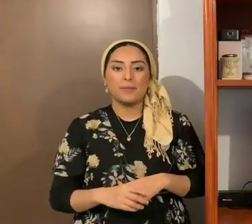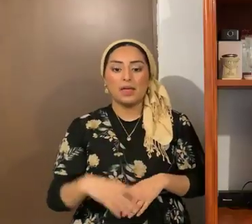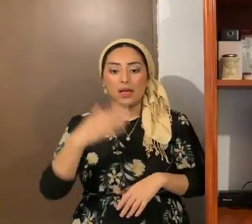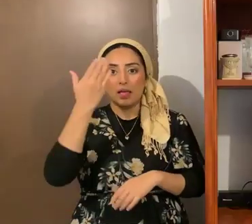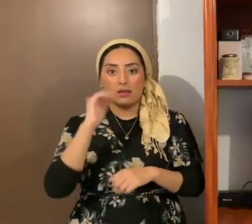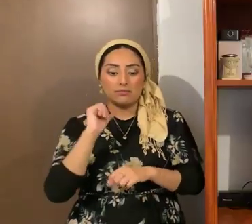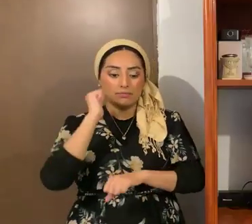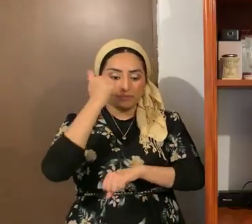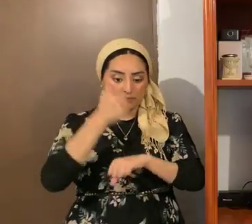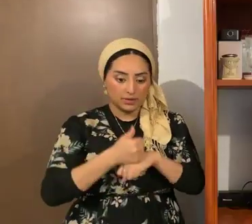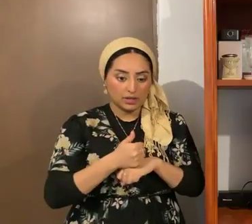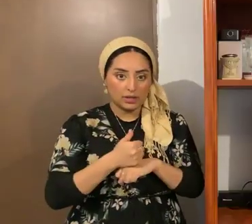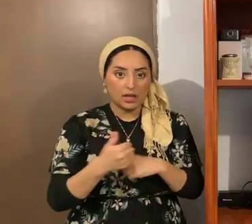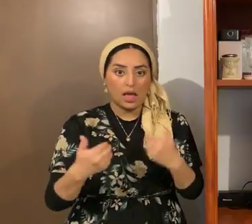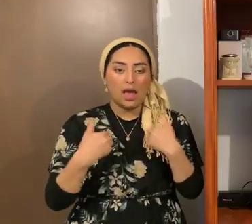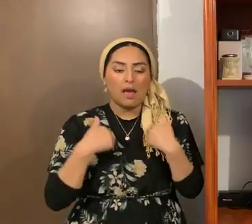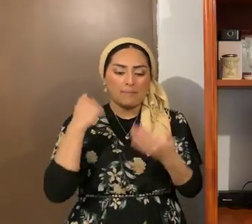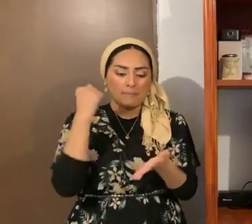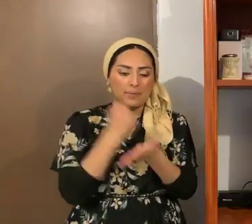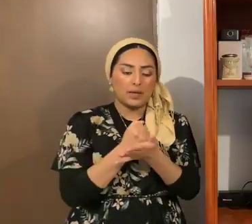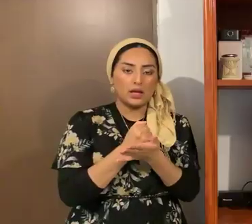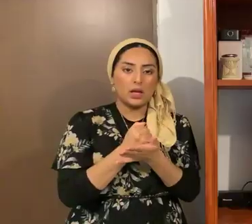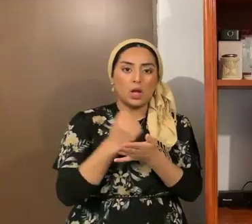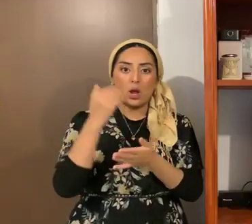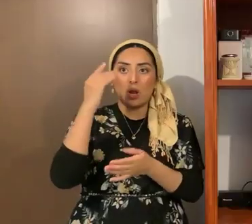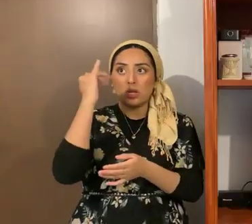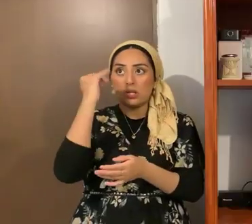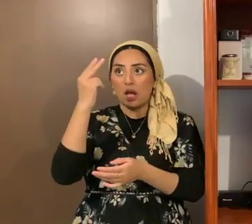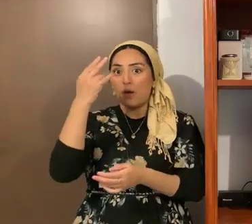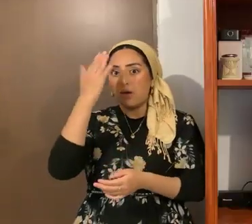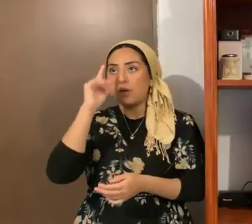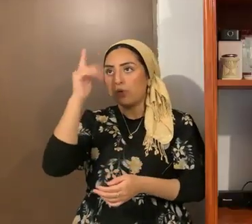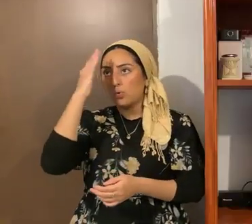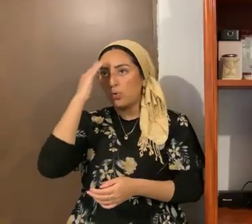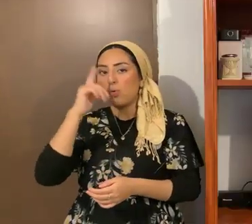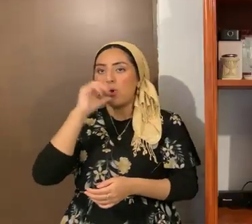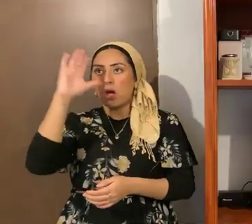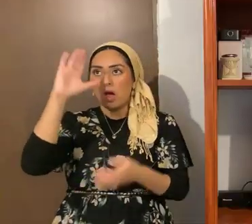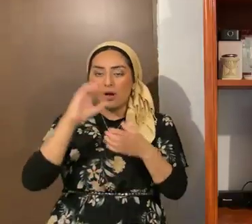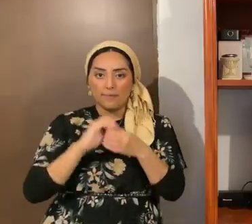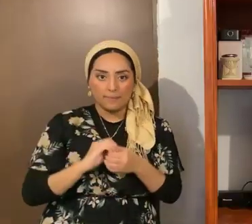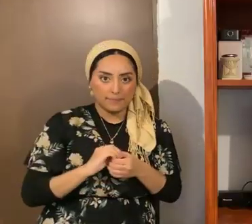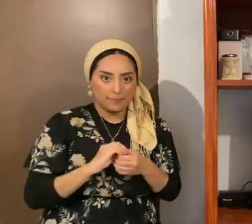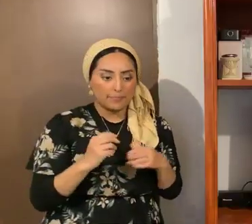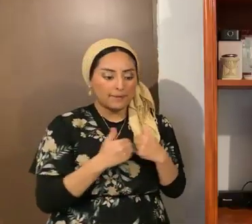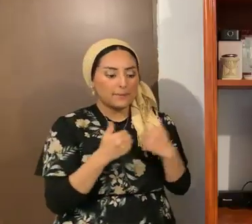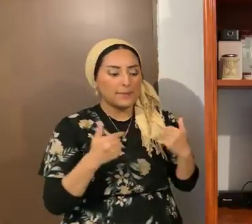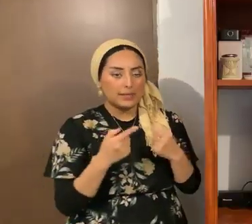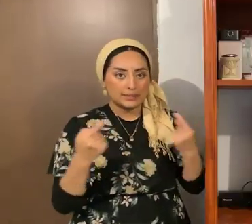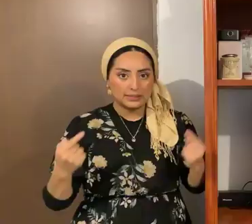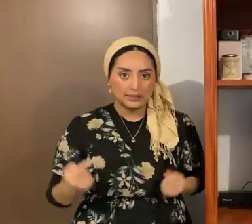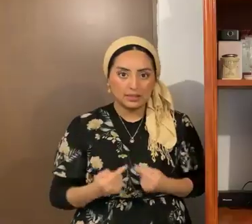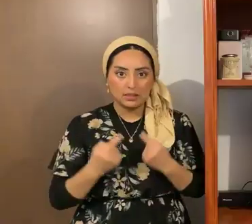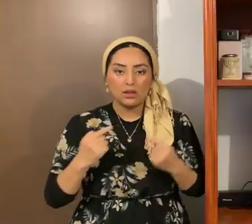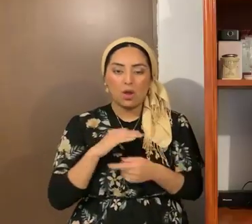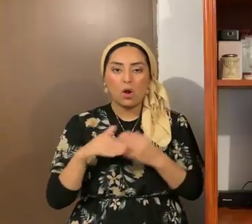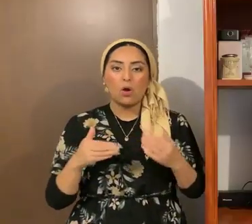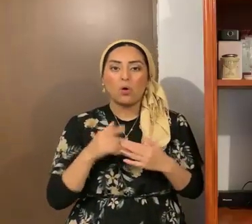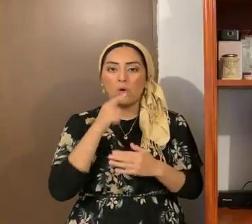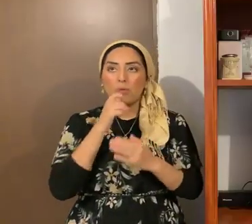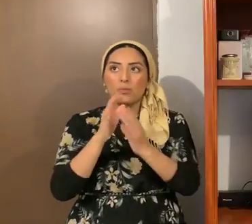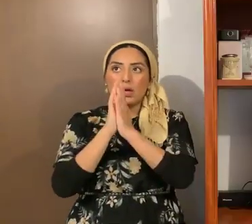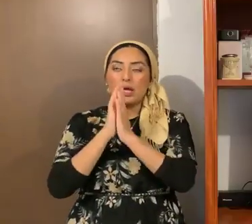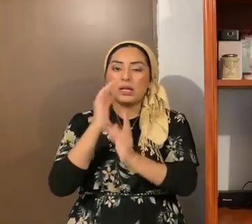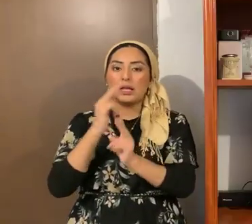está firme, teniendo este sello. Conoce el Adón a los que son suyos, y apártese de iniquidad todo aquel que invoca el nombre de